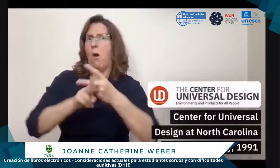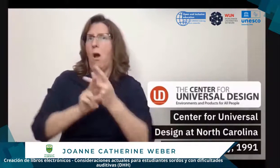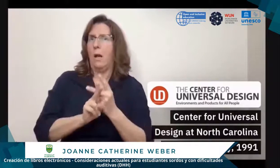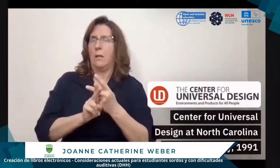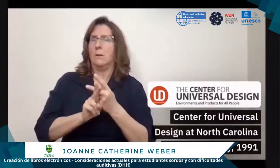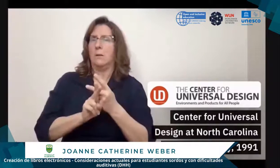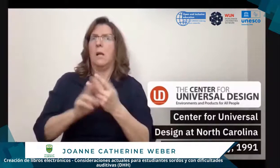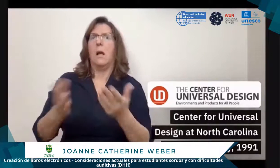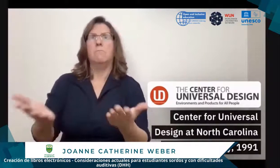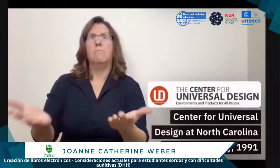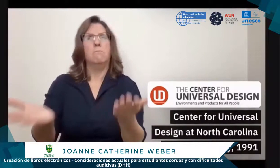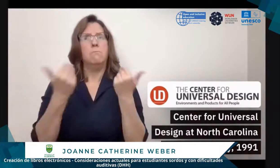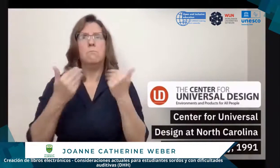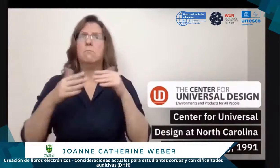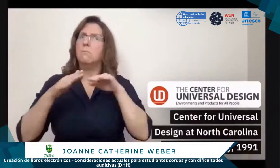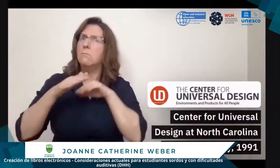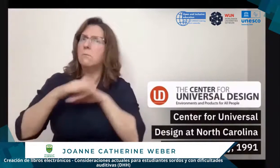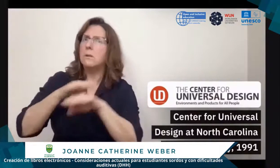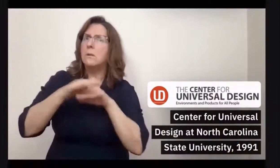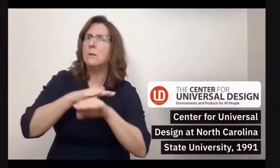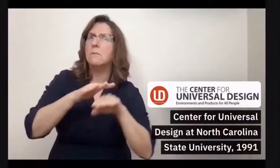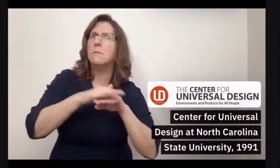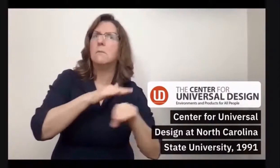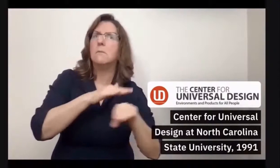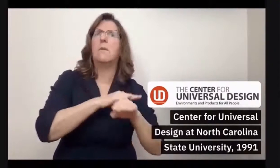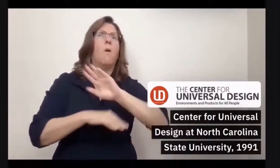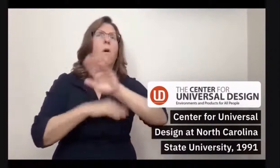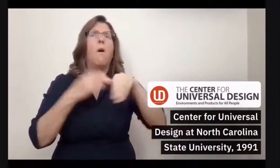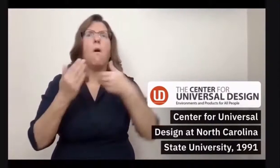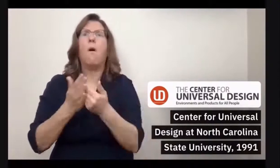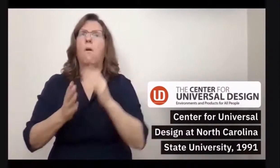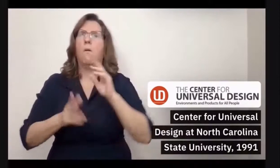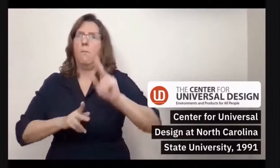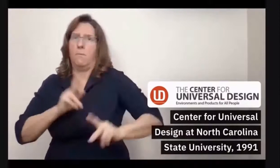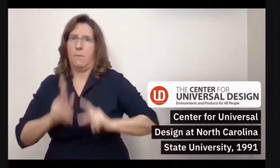ya sea que estuvieran en el ambiente para hacerlo o para manufacturar productos.